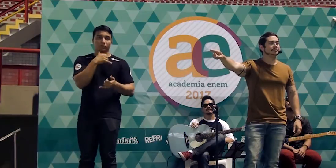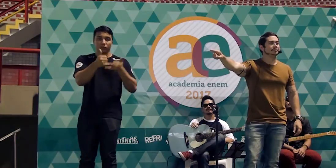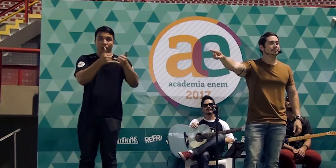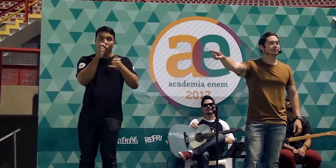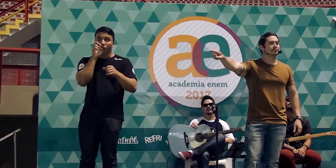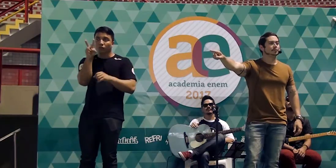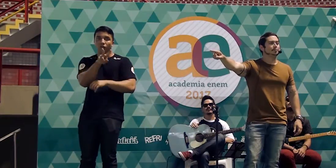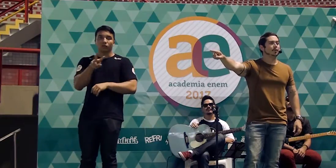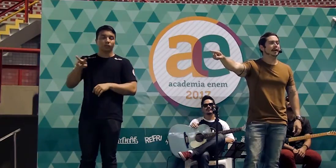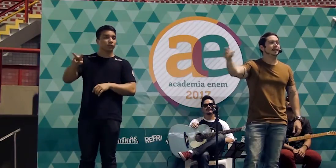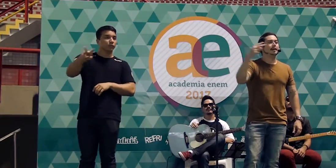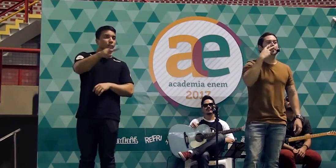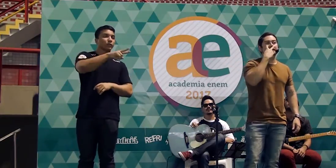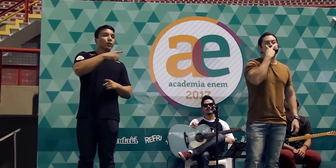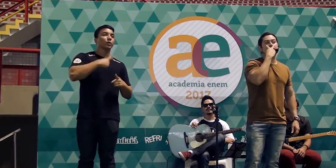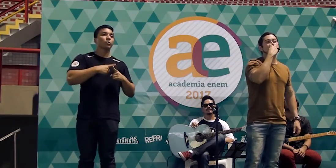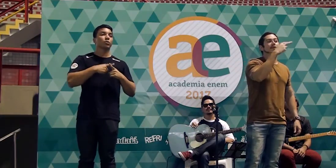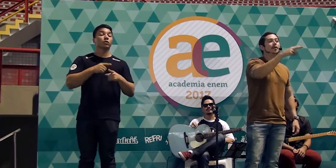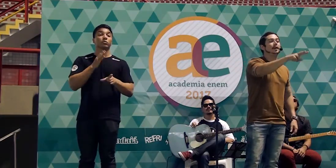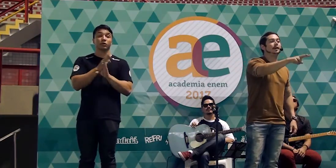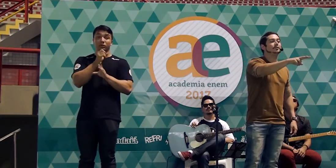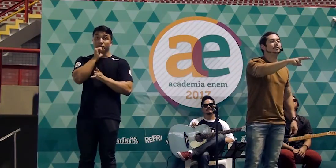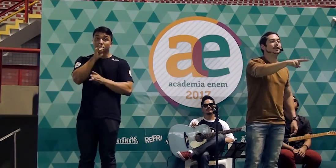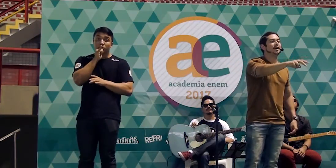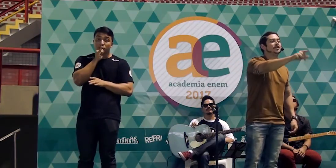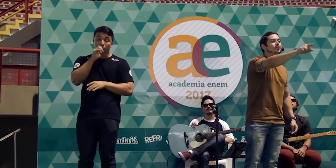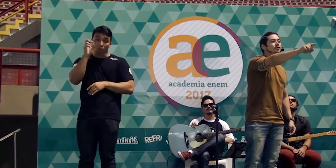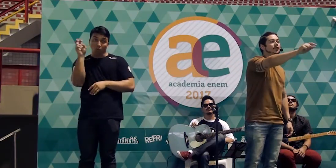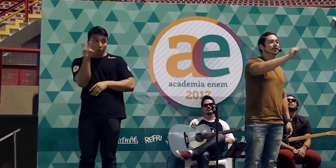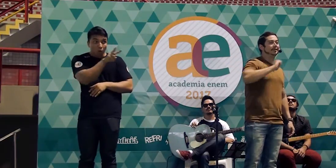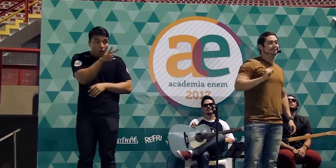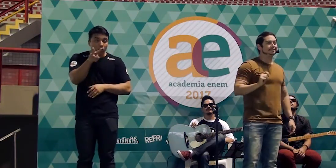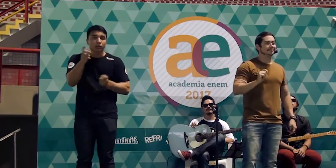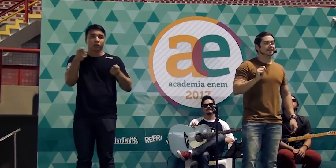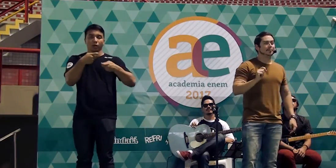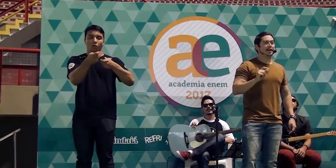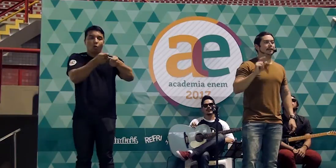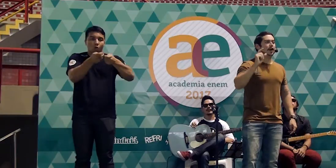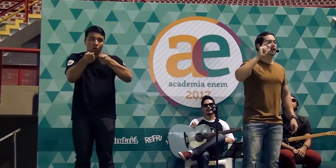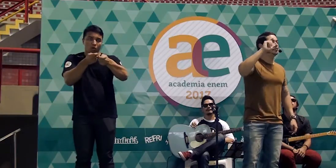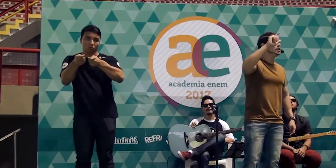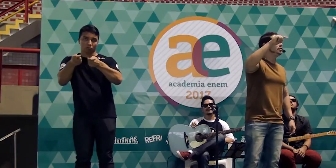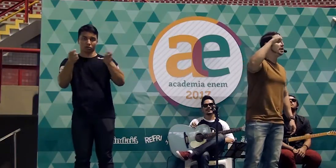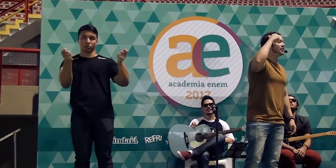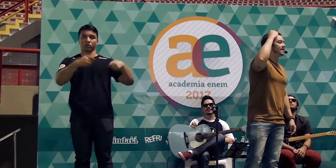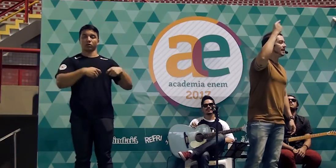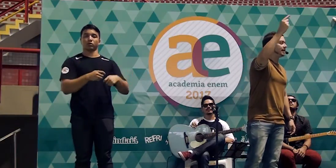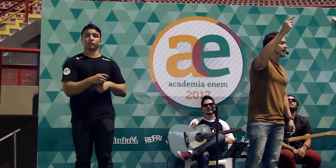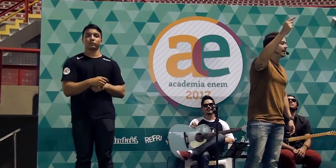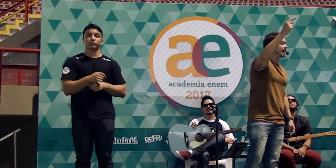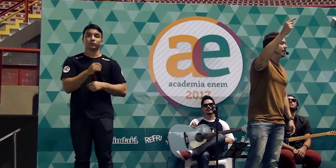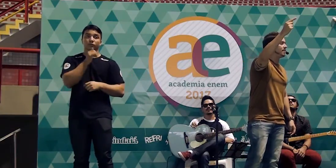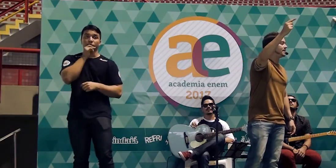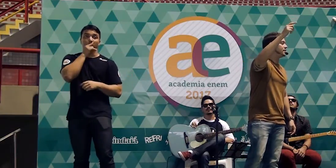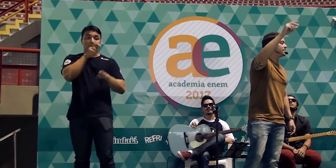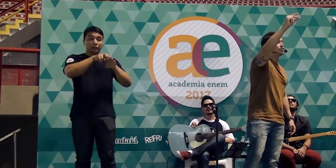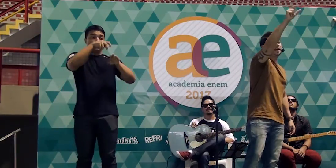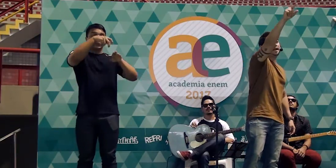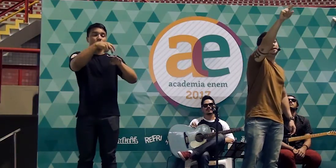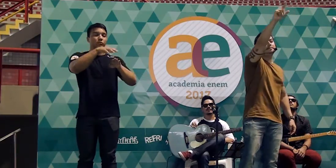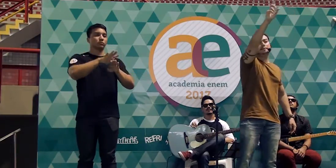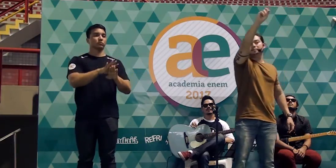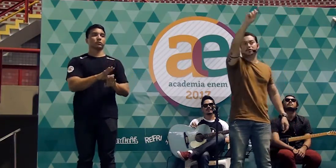não? Por quê? Porque se a gente estiver olhando, a gente controla. Porque na hora que o menino ia fazer aquela